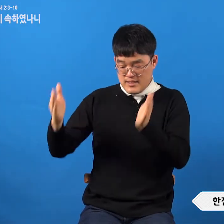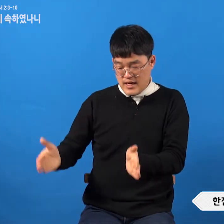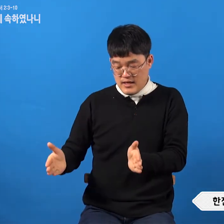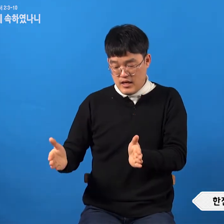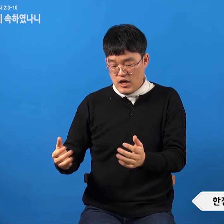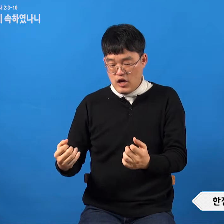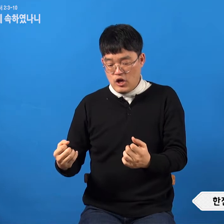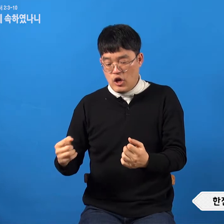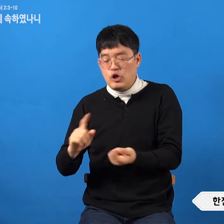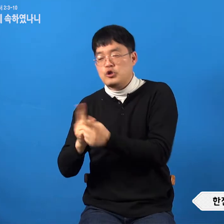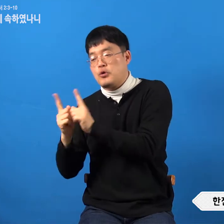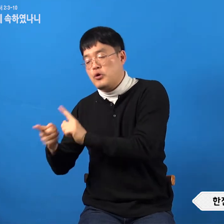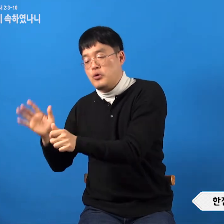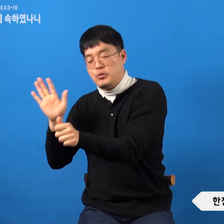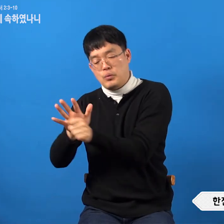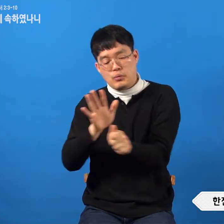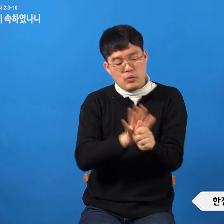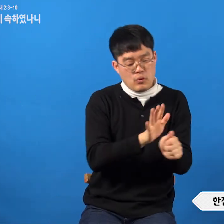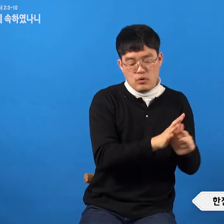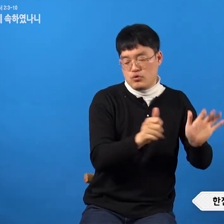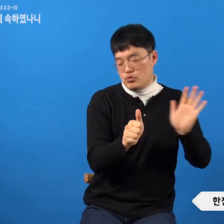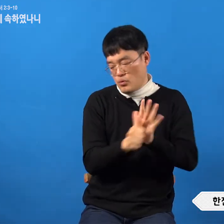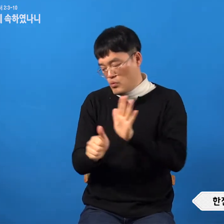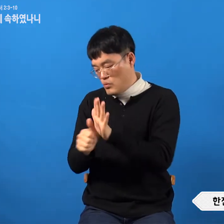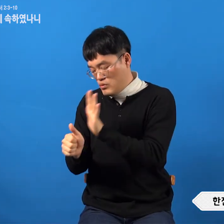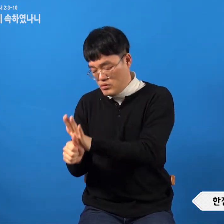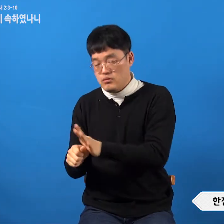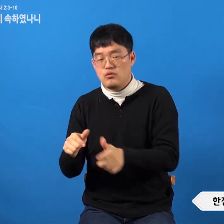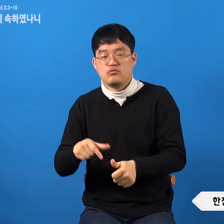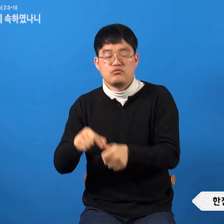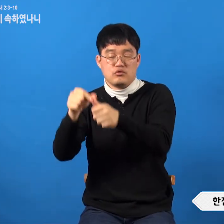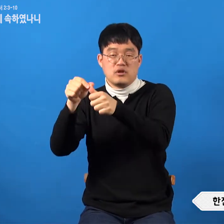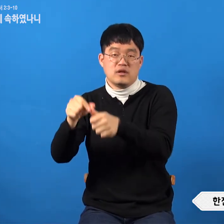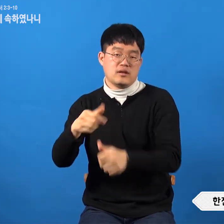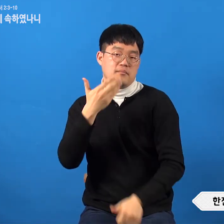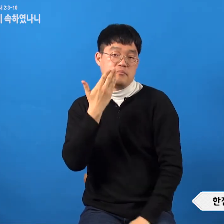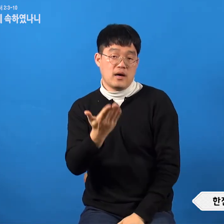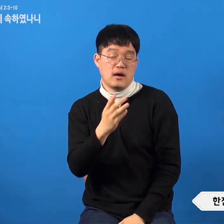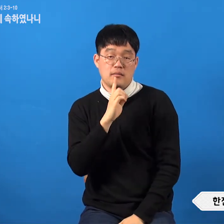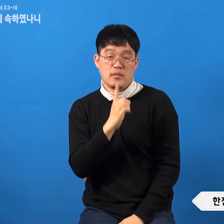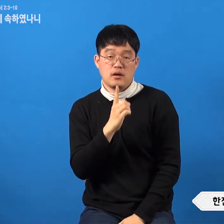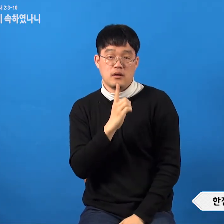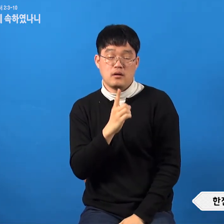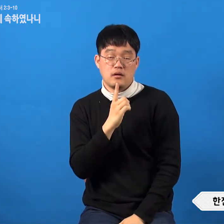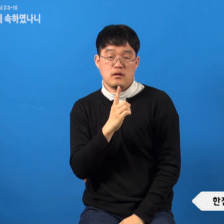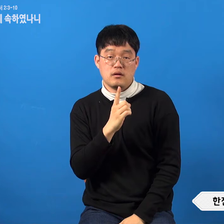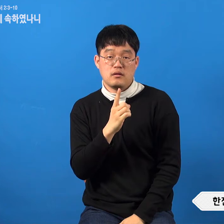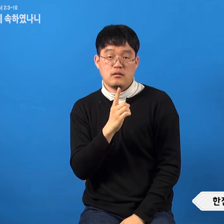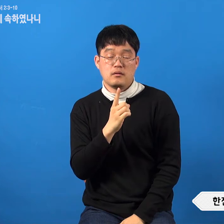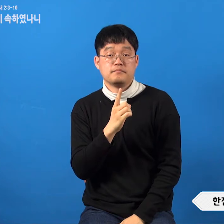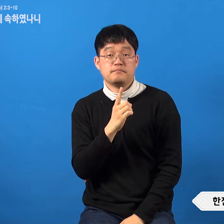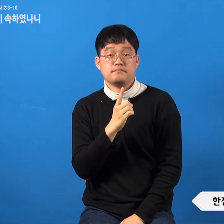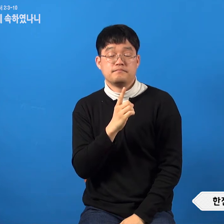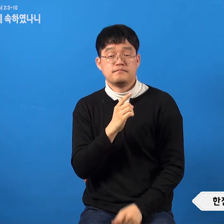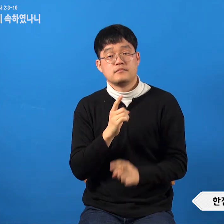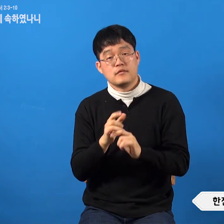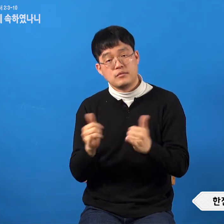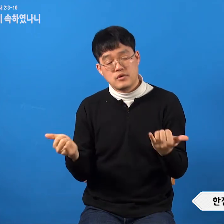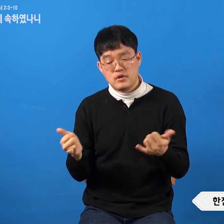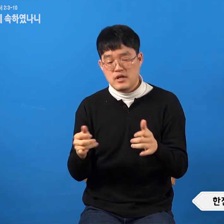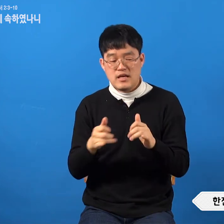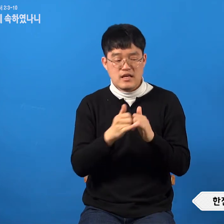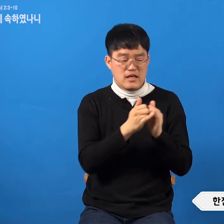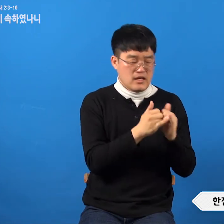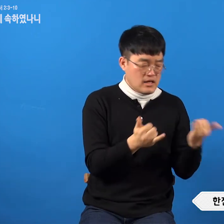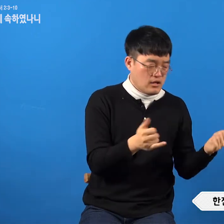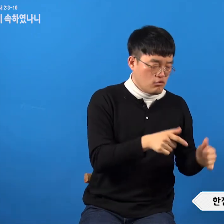통해서 구원이 이루어지는 것이다. 그렇게 주장을 합니다. 그 사람들은 인간은 구원을 위해서는